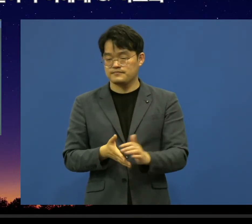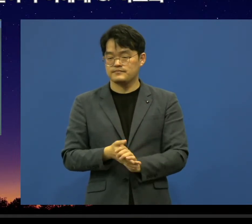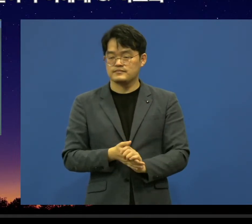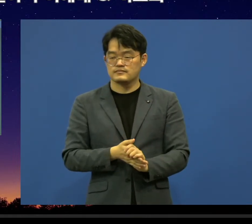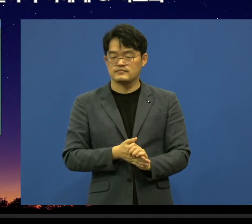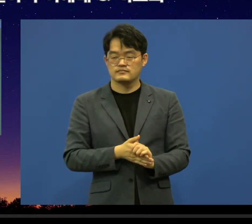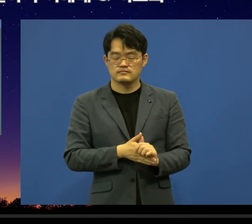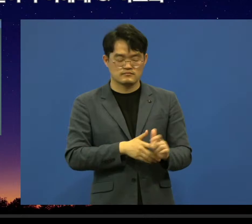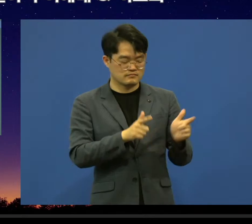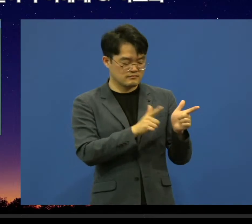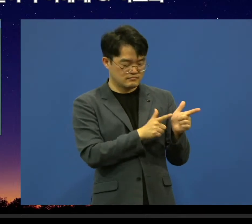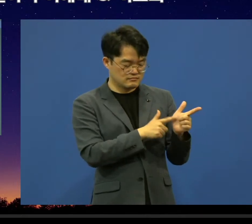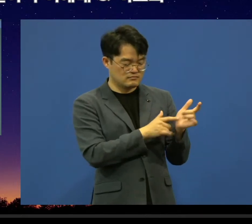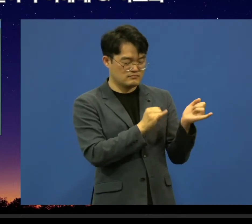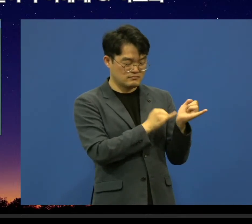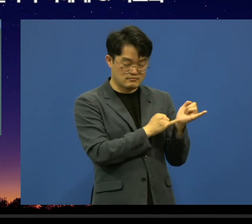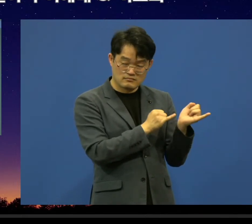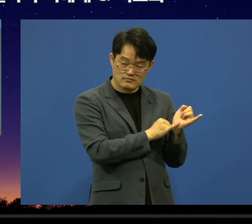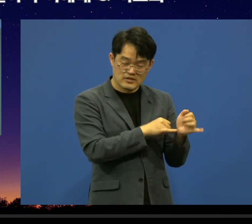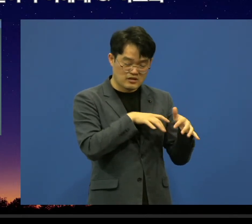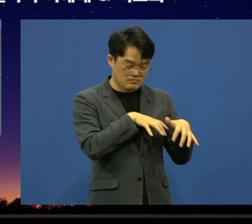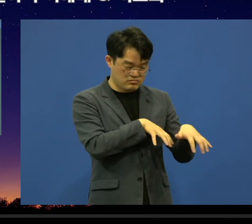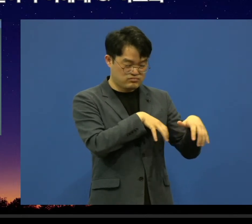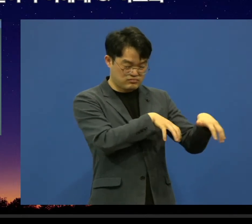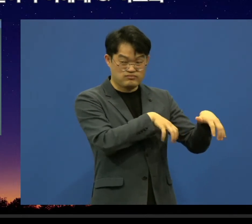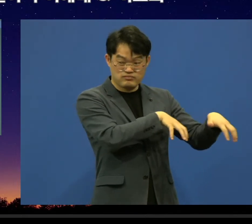동성애가 퍼레이드가 펼쳐진다고 하는데